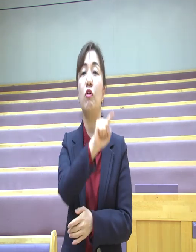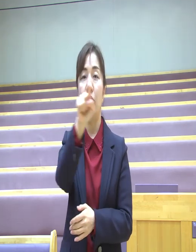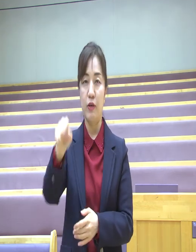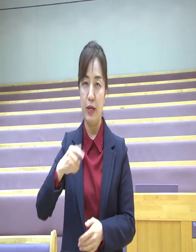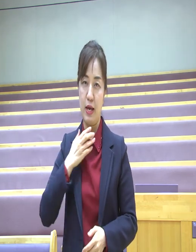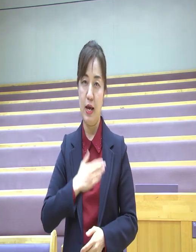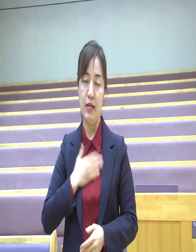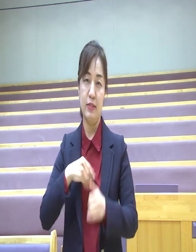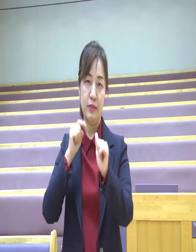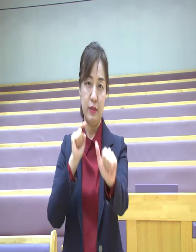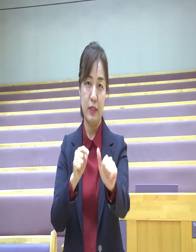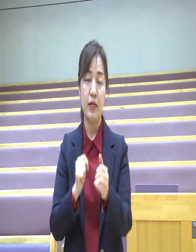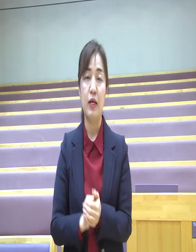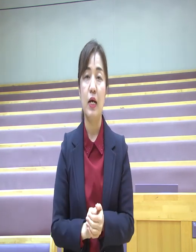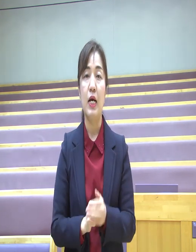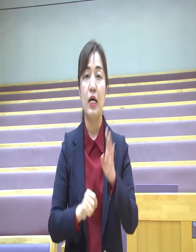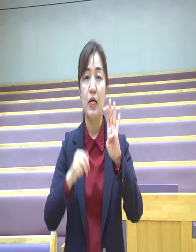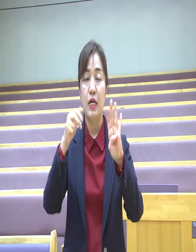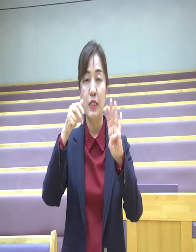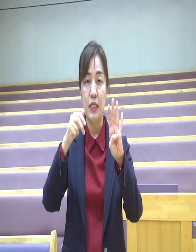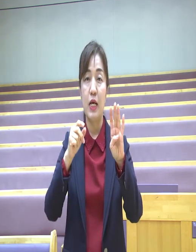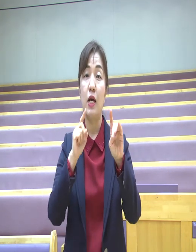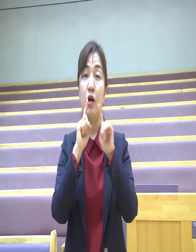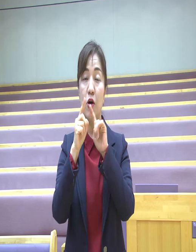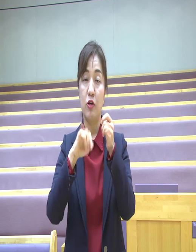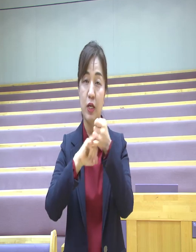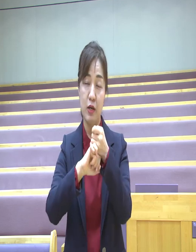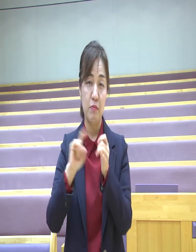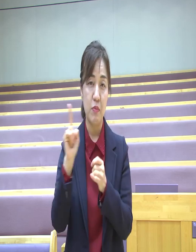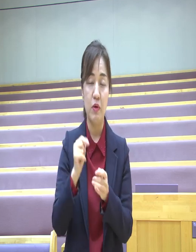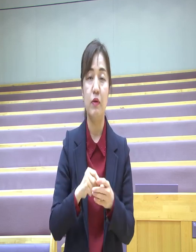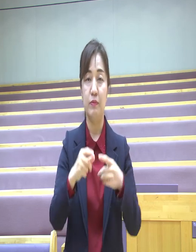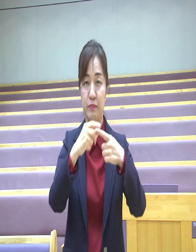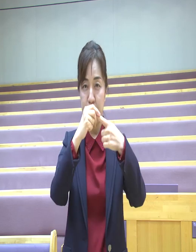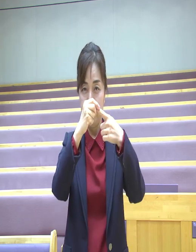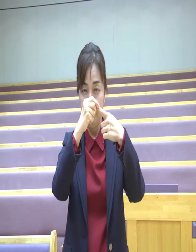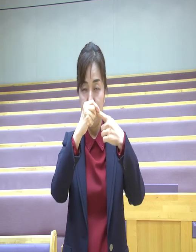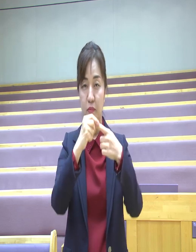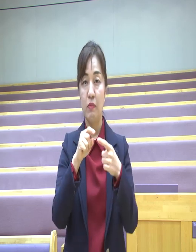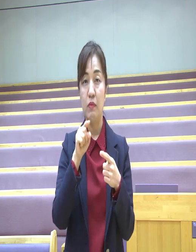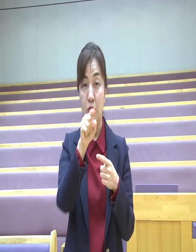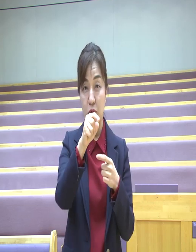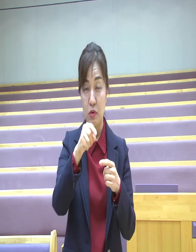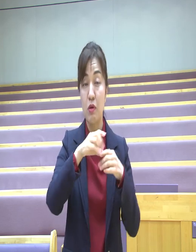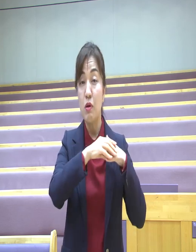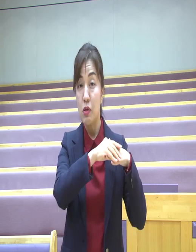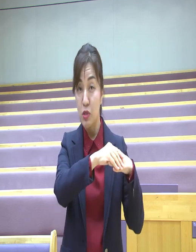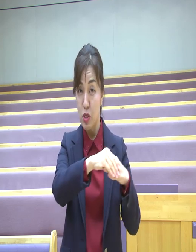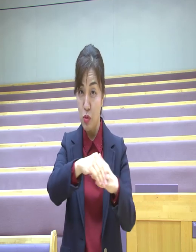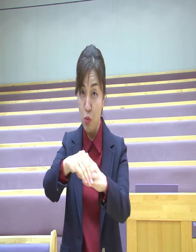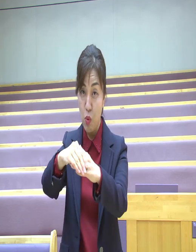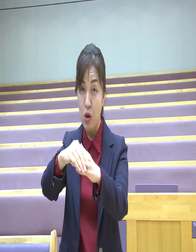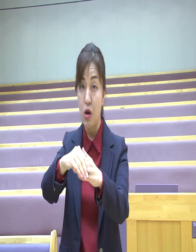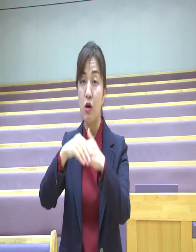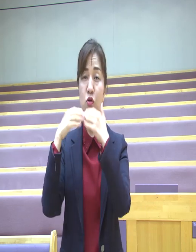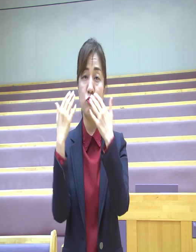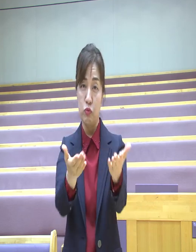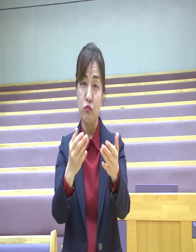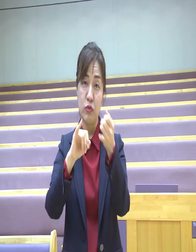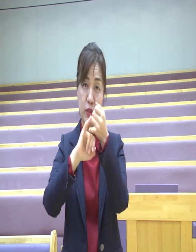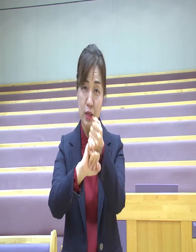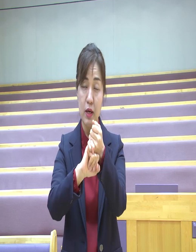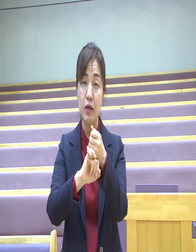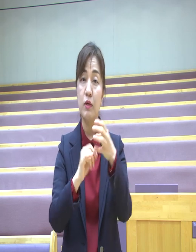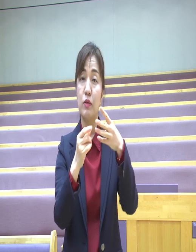너희가 알지라. 이 사중적인 언약이란 첫 번째가 너를 인도하여